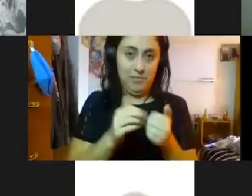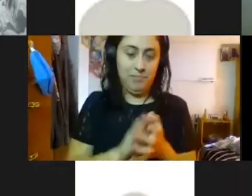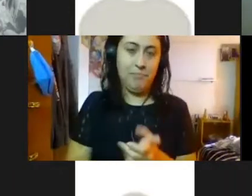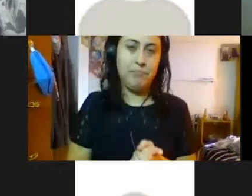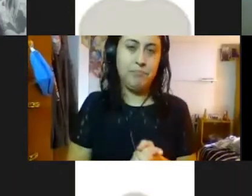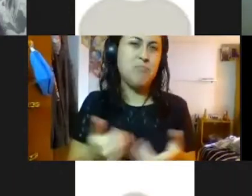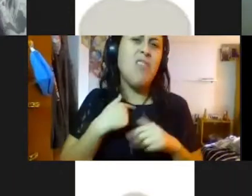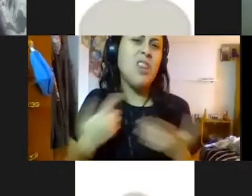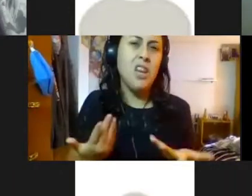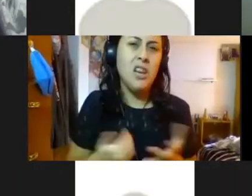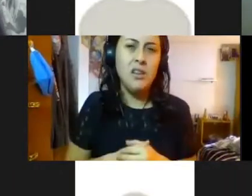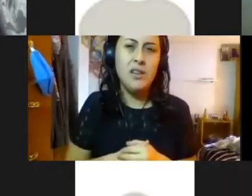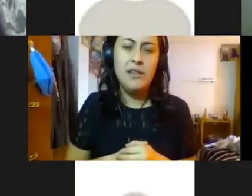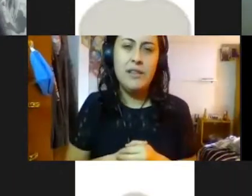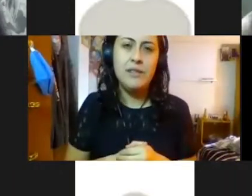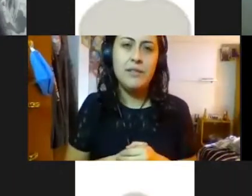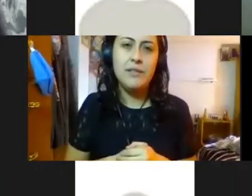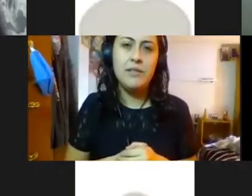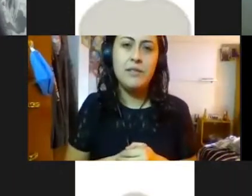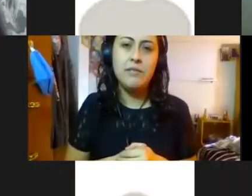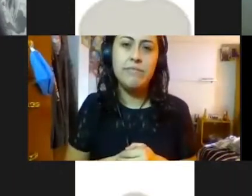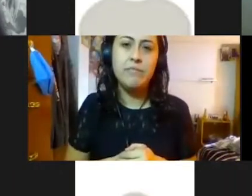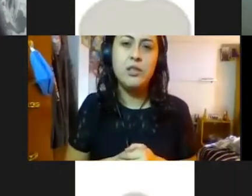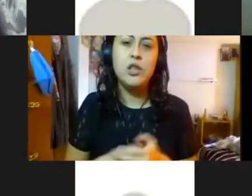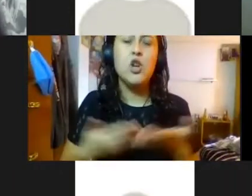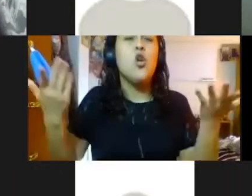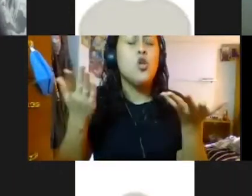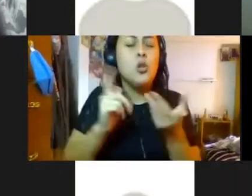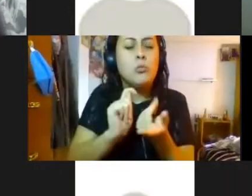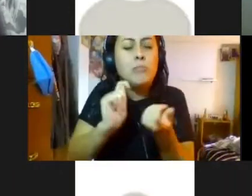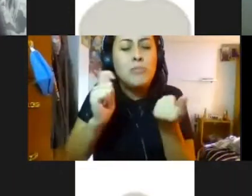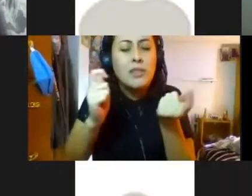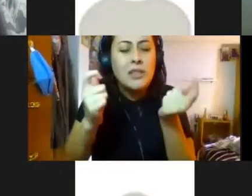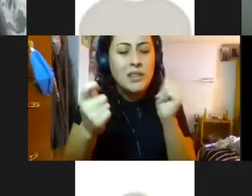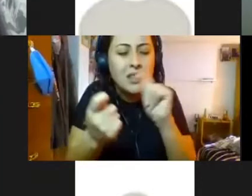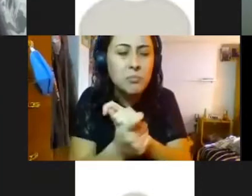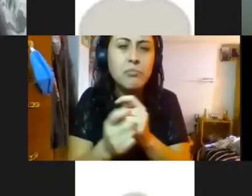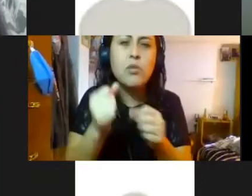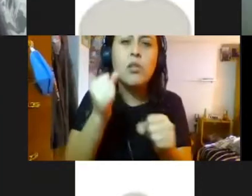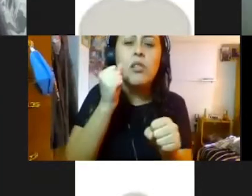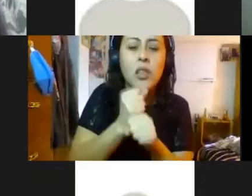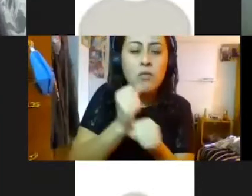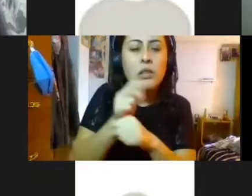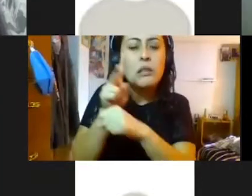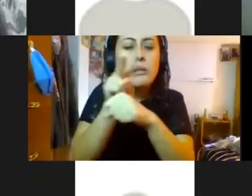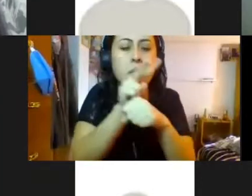inserto desde cómo se cambiaba la gestión al interior de los establecimientos educacionales.